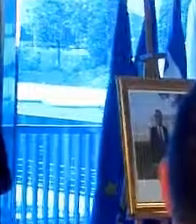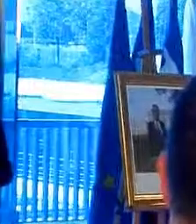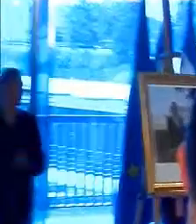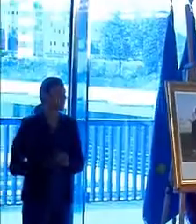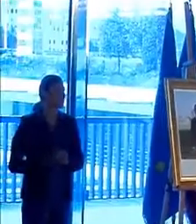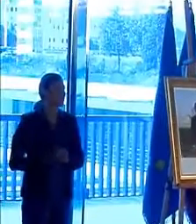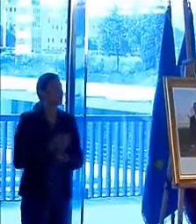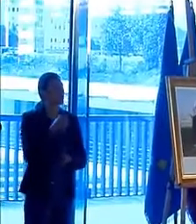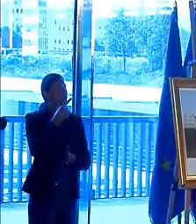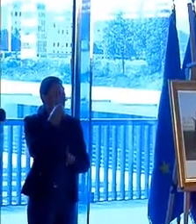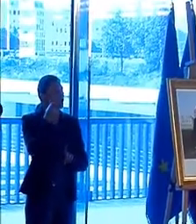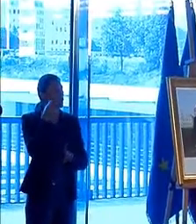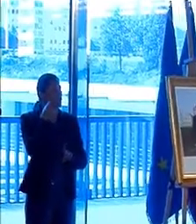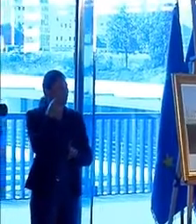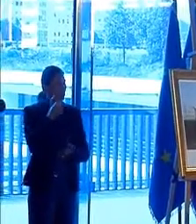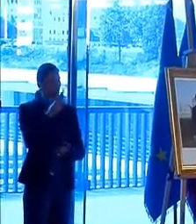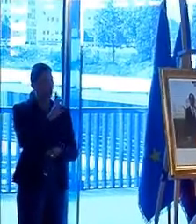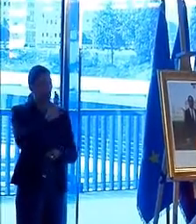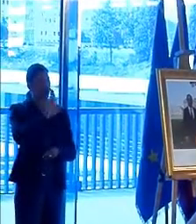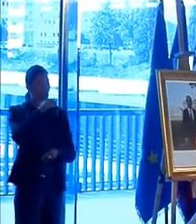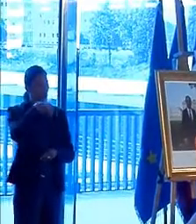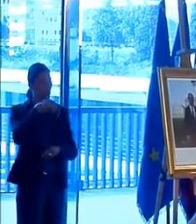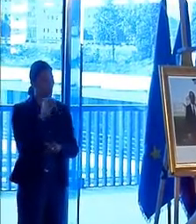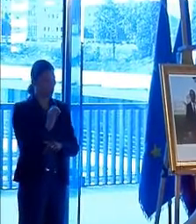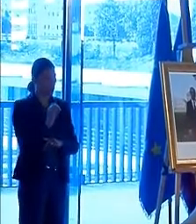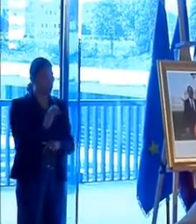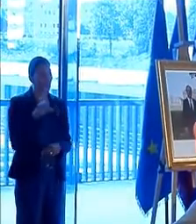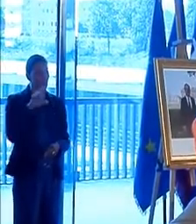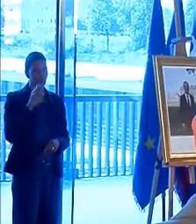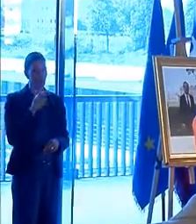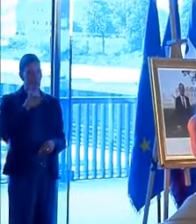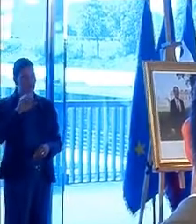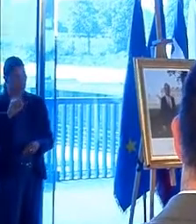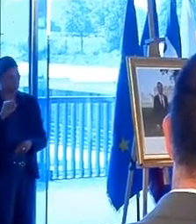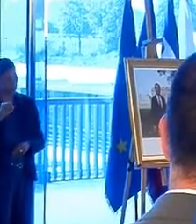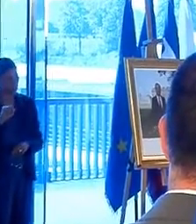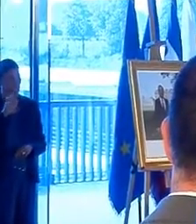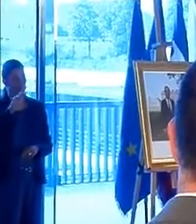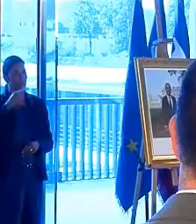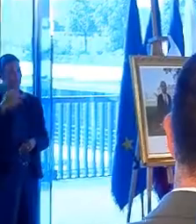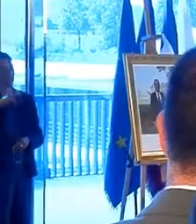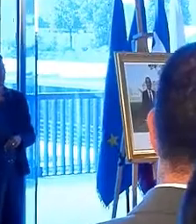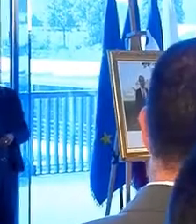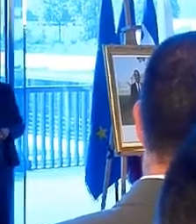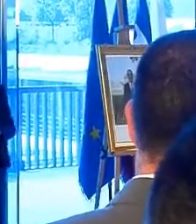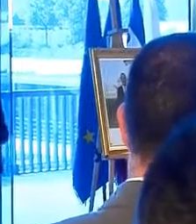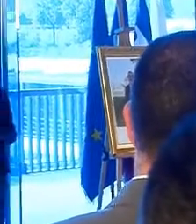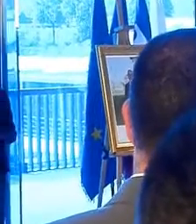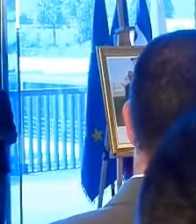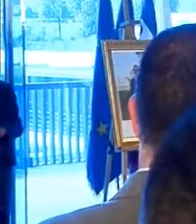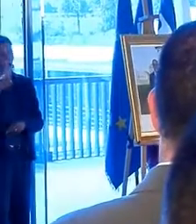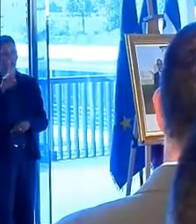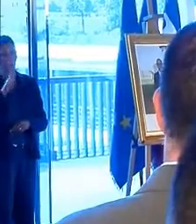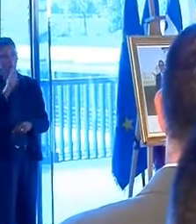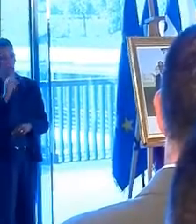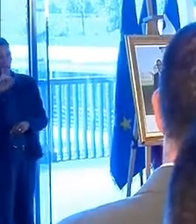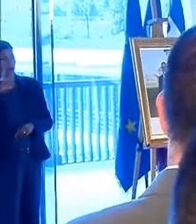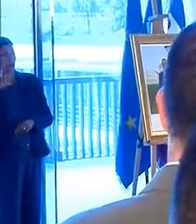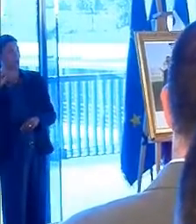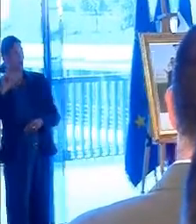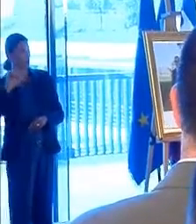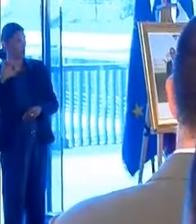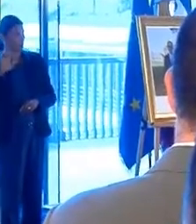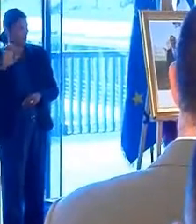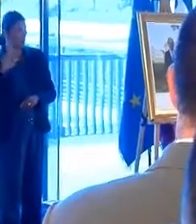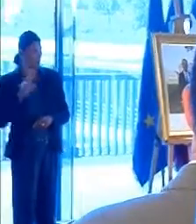Monsieur Bruno Louis Ernest Albert Boileau, consentez-vous à prendre pour époux Monsieur